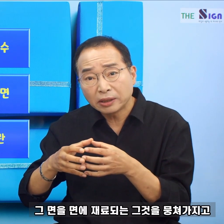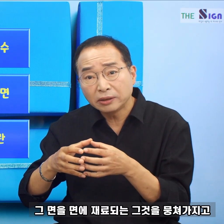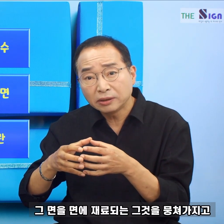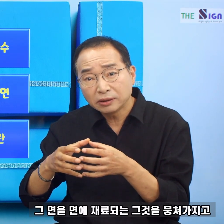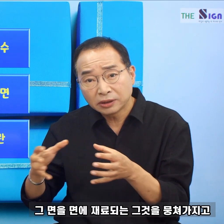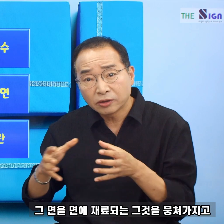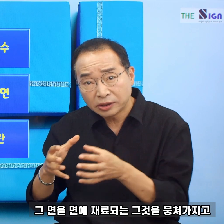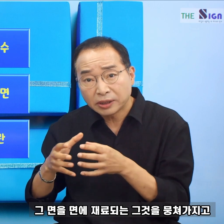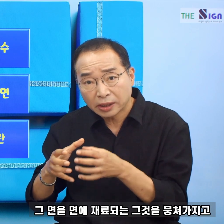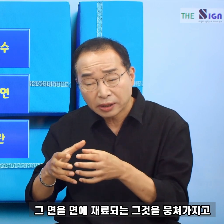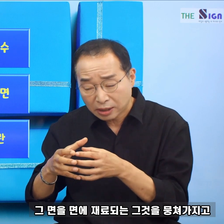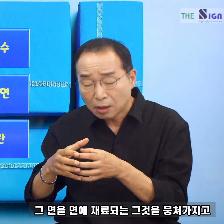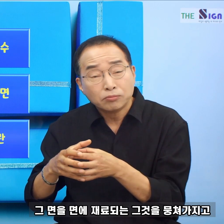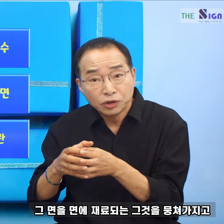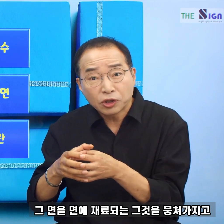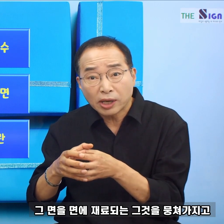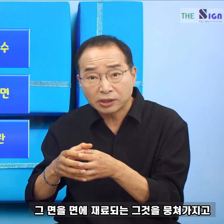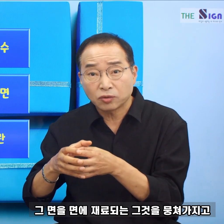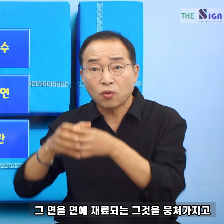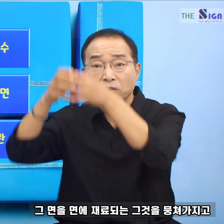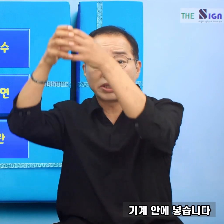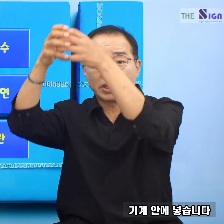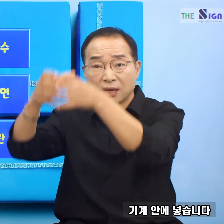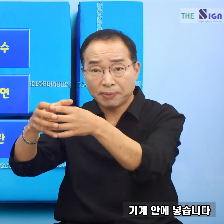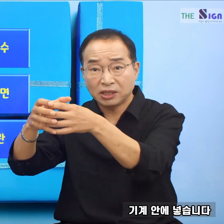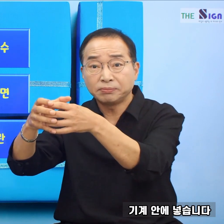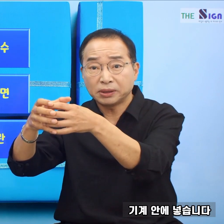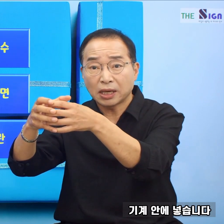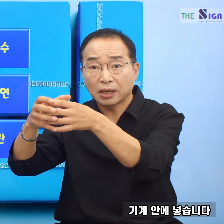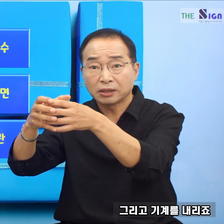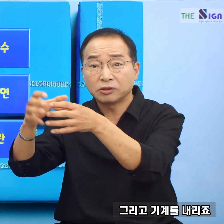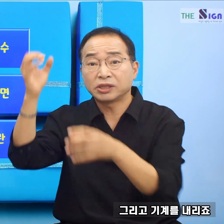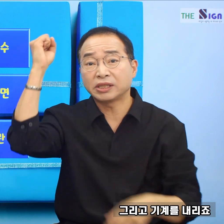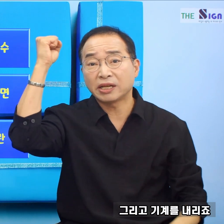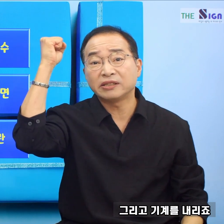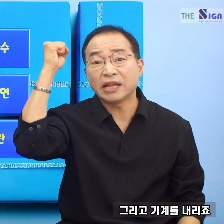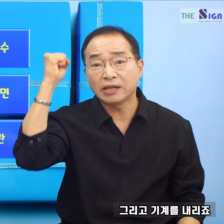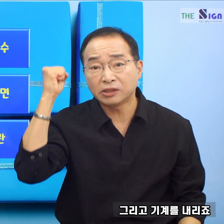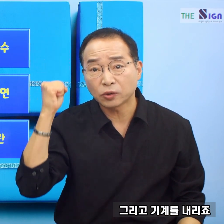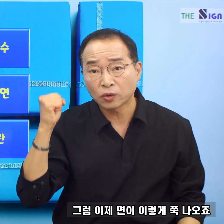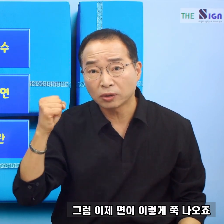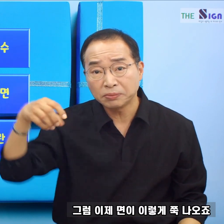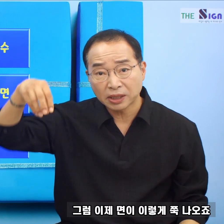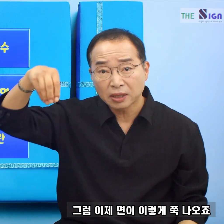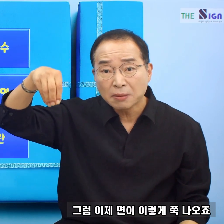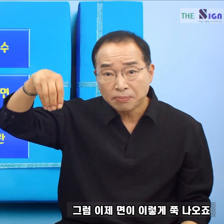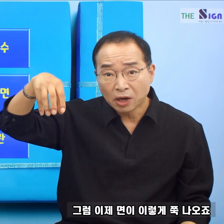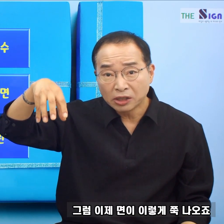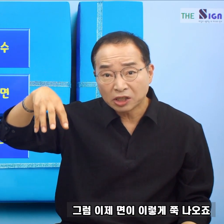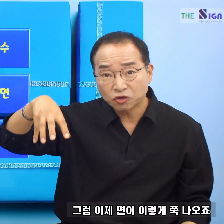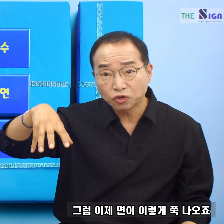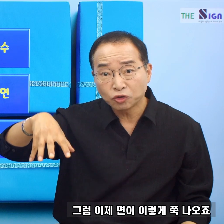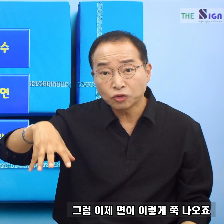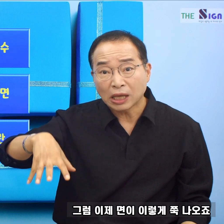재료되는 그것을 이제 뭉쳐가지고 기계 앞에 넣습니다. 그리고 기계를 내리죠. 그럼 이제 면이 이렇게 쭉